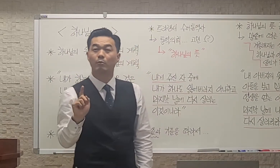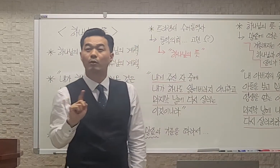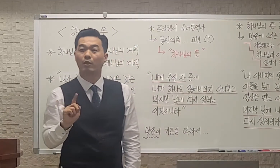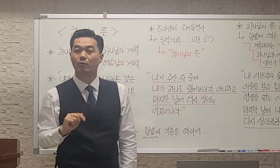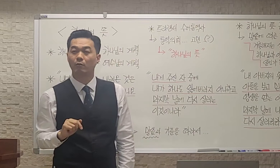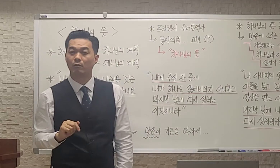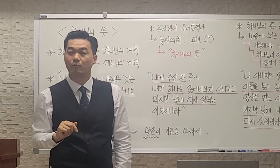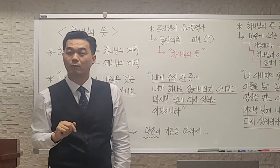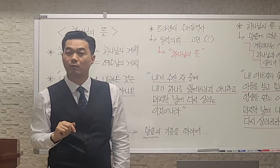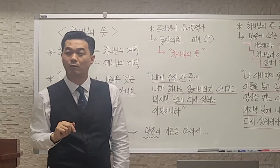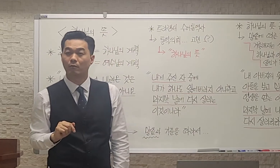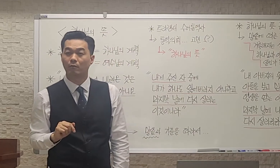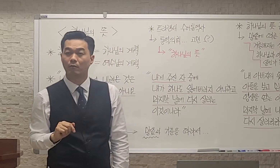뭐예요?